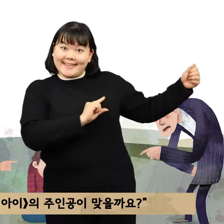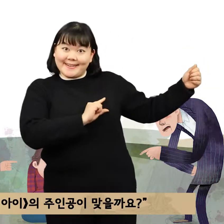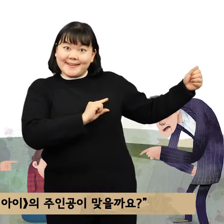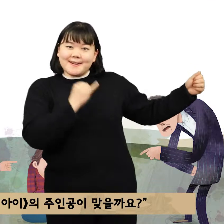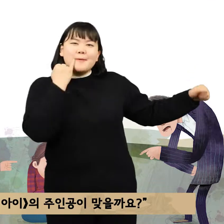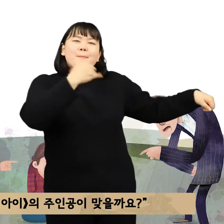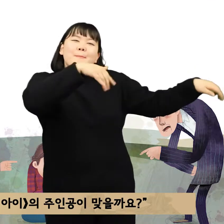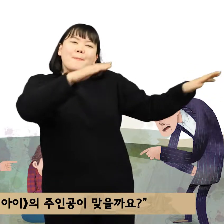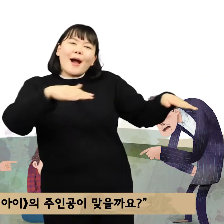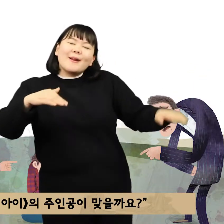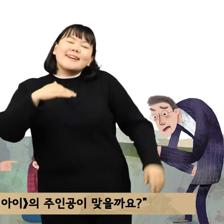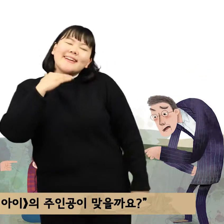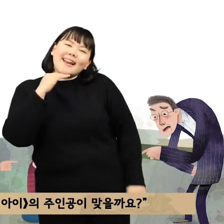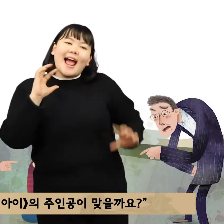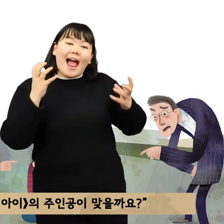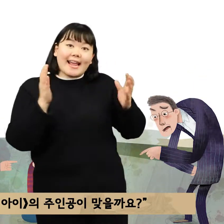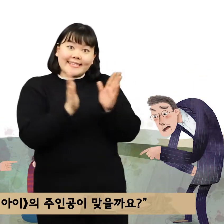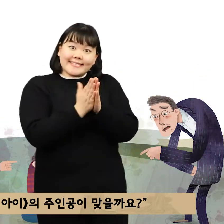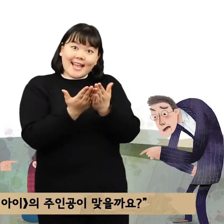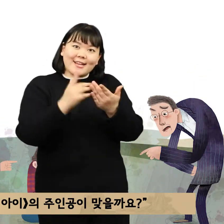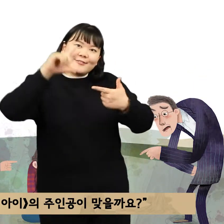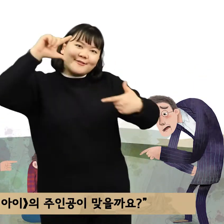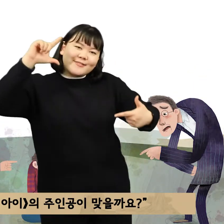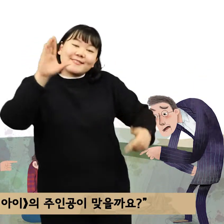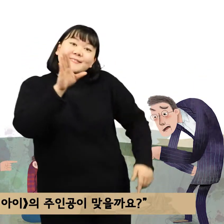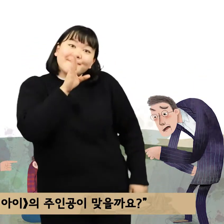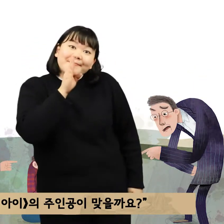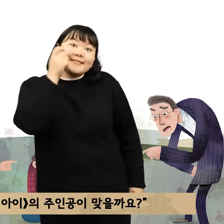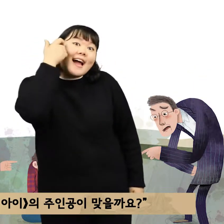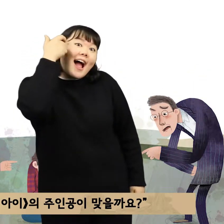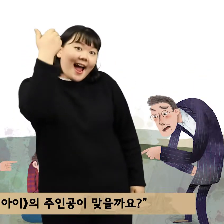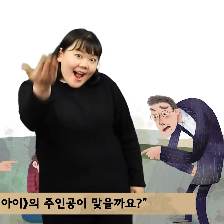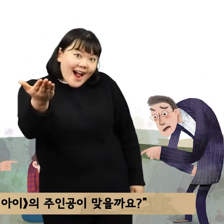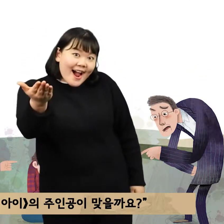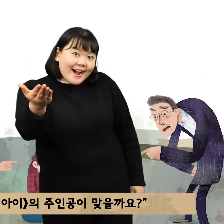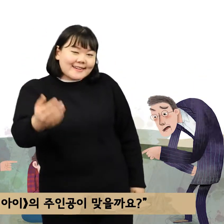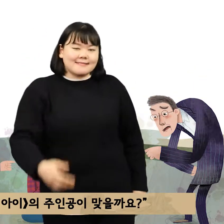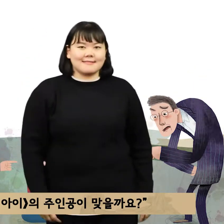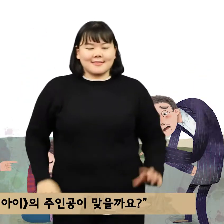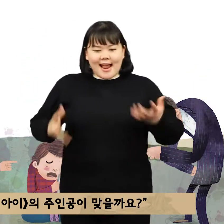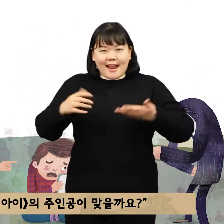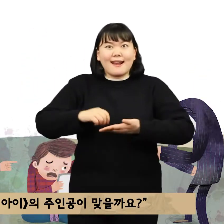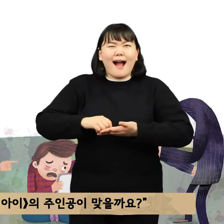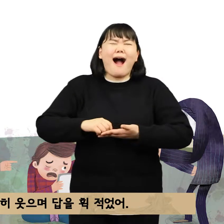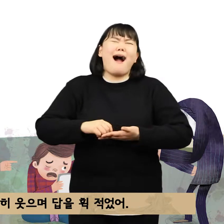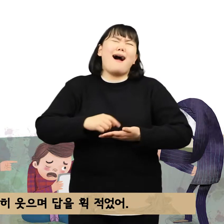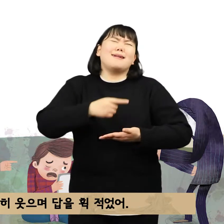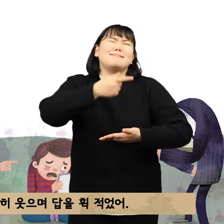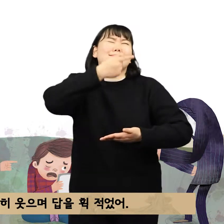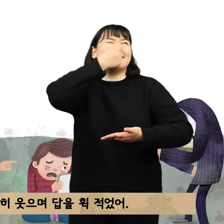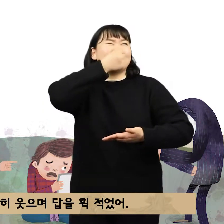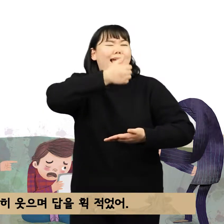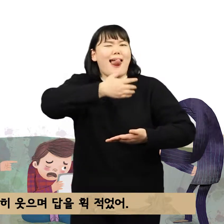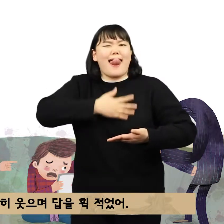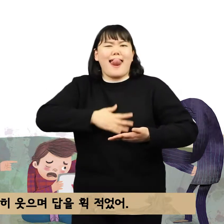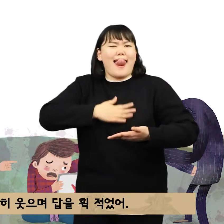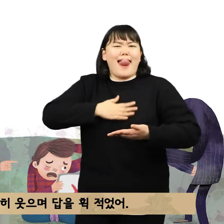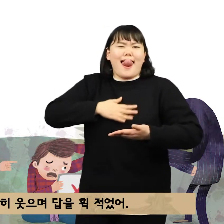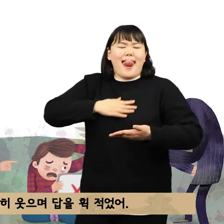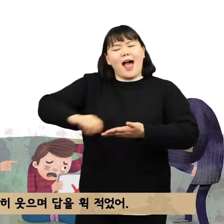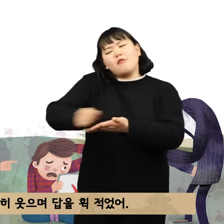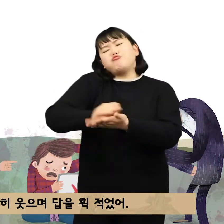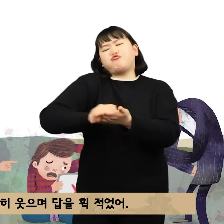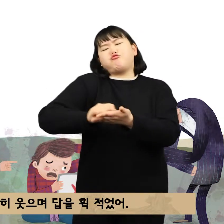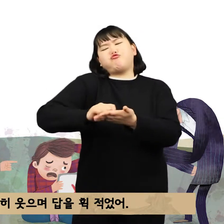이 이름이 바도를 기다리는 아이의 주인공이 맞을까요? 아이들은 시시하다는